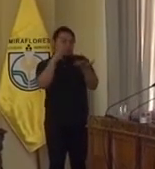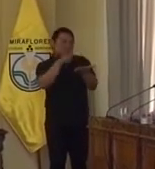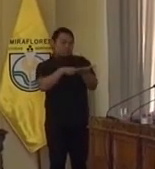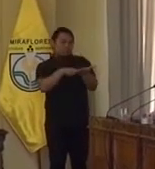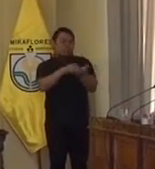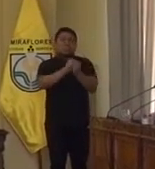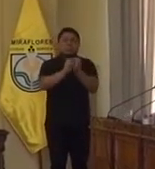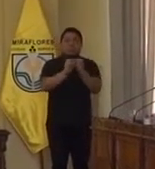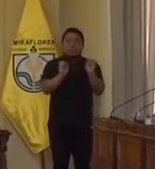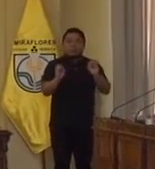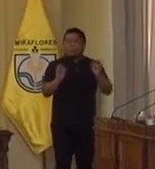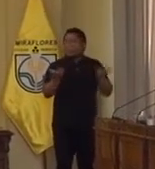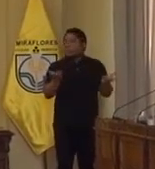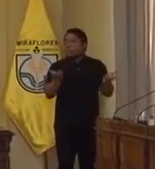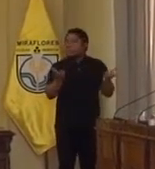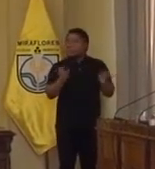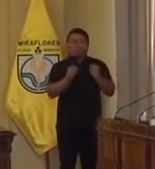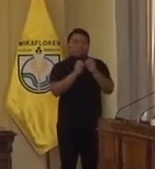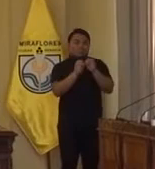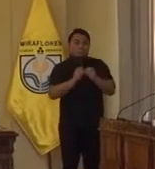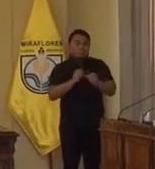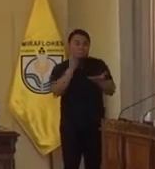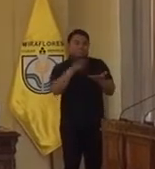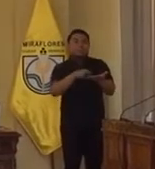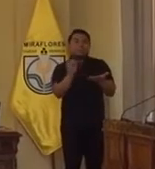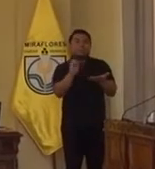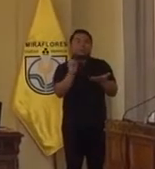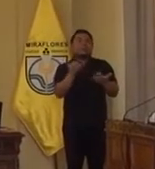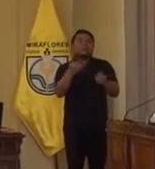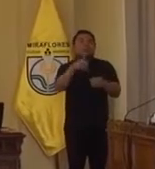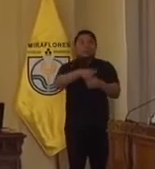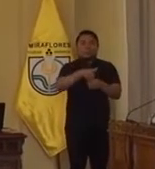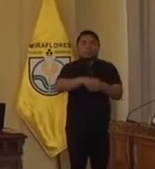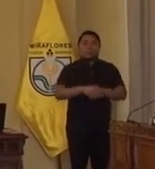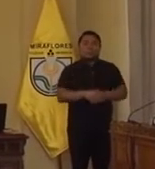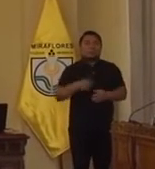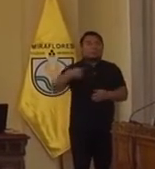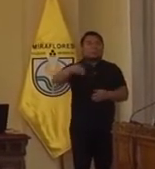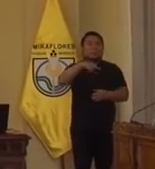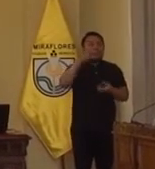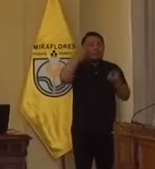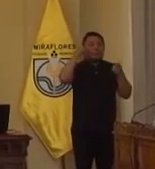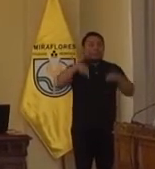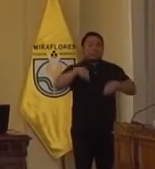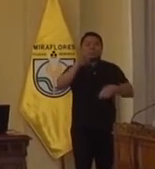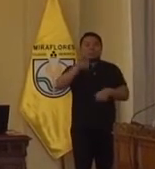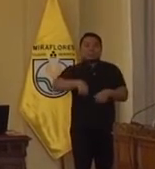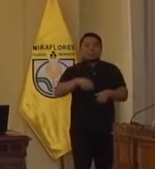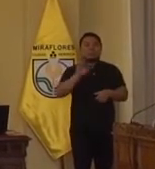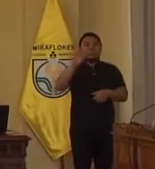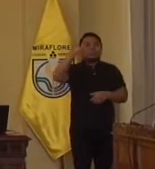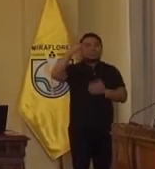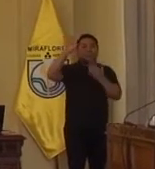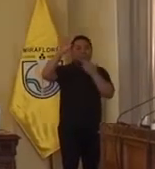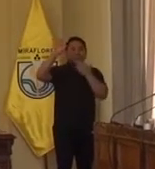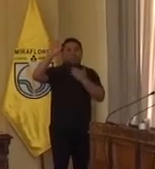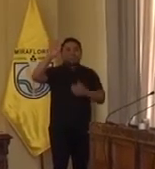observación. No habiendo ninguna observación, al voto. Los que están de acuerdo, sírvase levantar la mano.